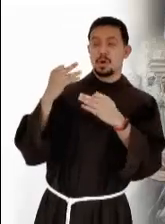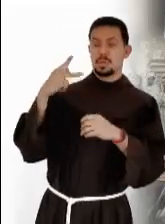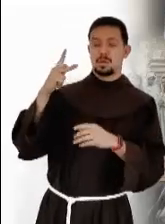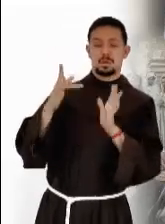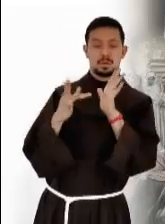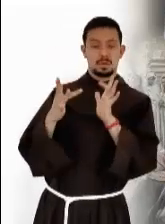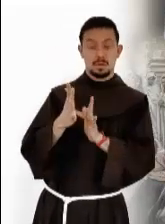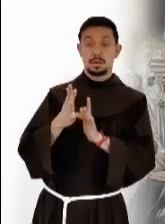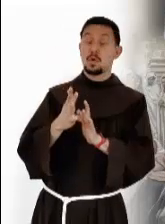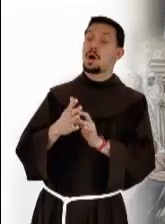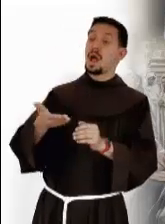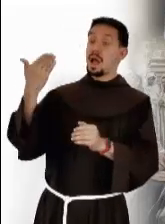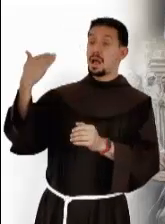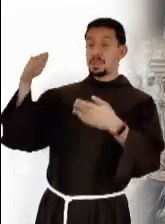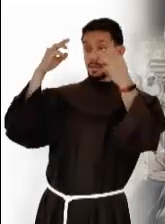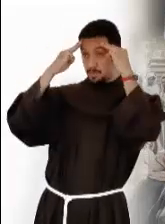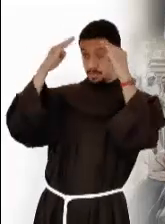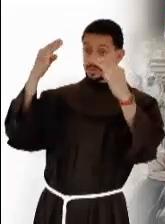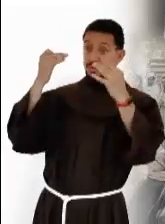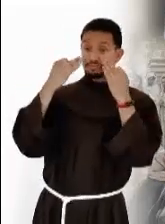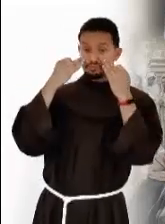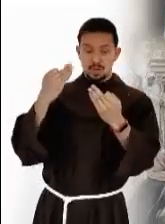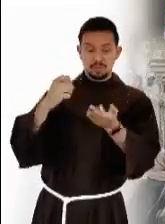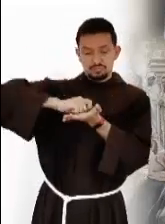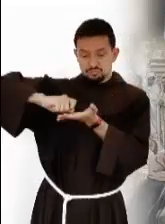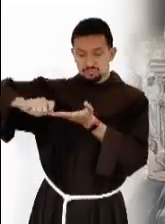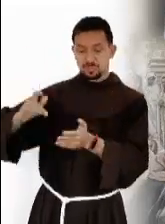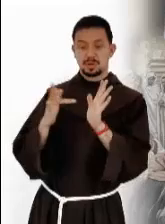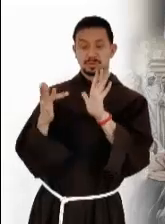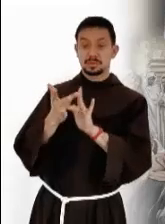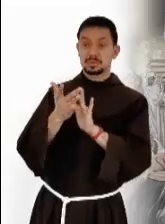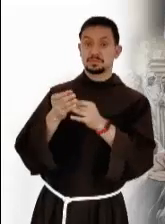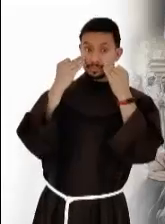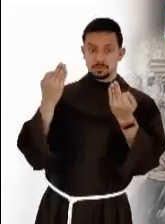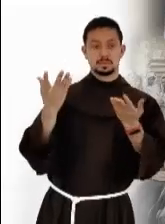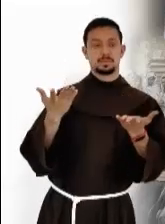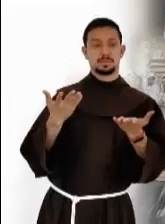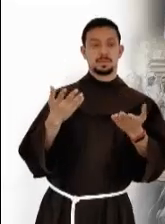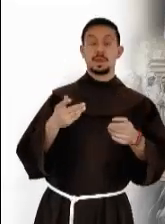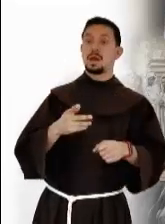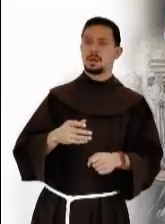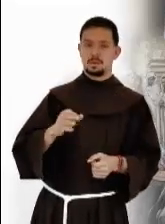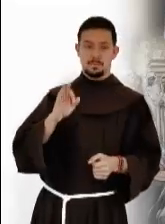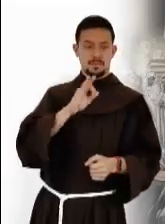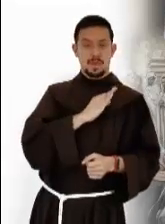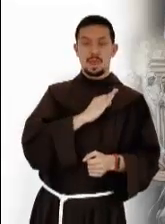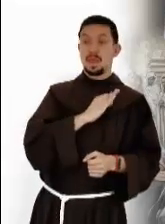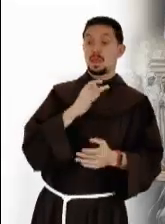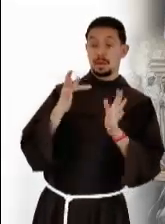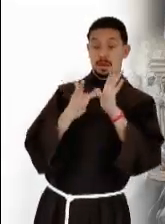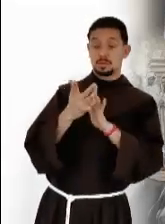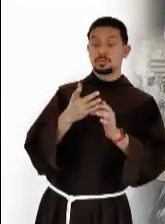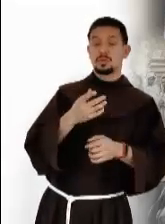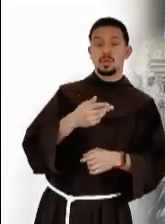ha ofrecido Moisés. ¿Cómo dar fe a las palabras de Jesús? También nosotros en la